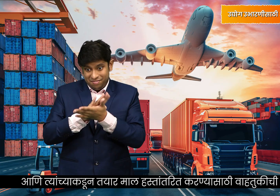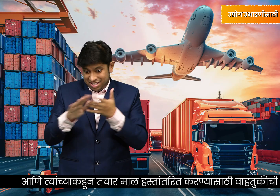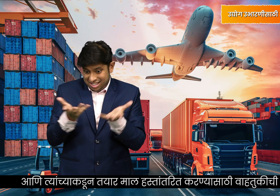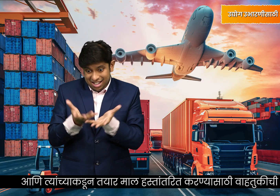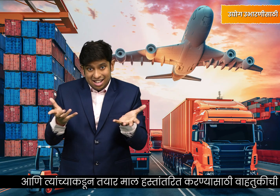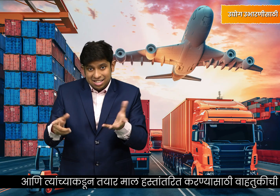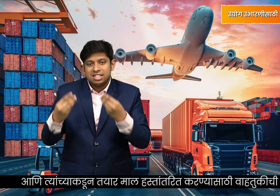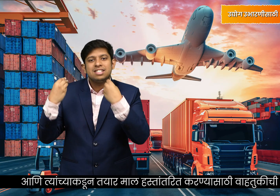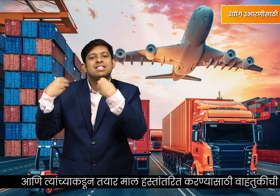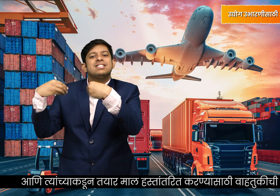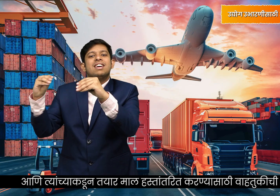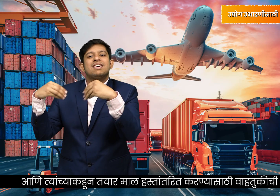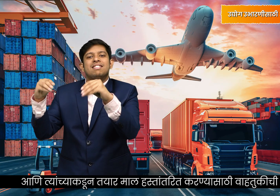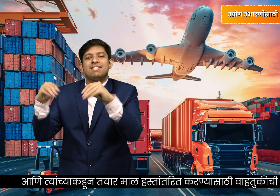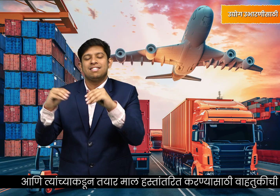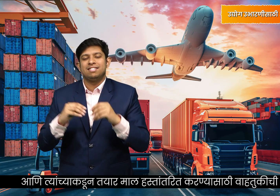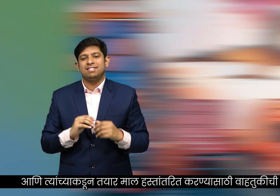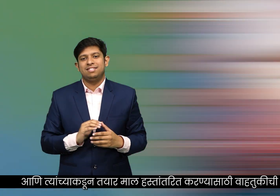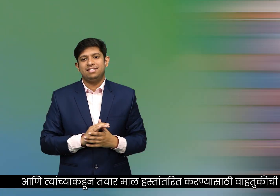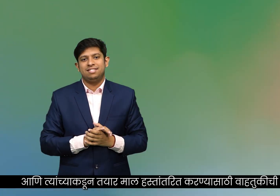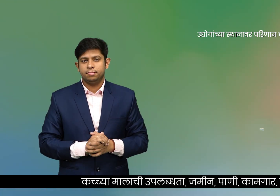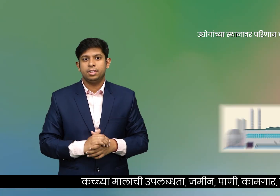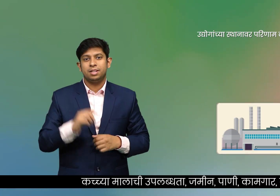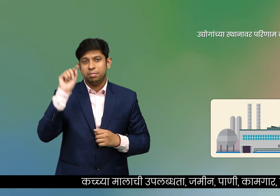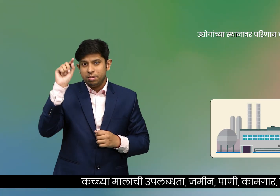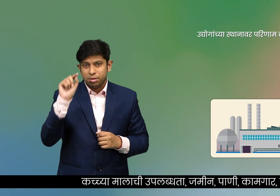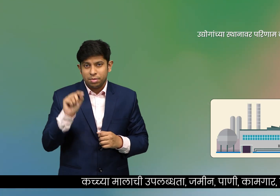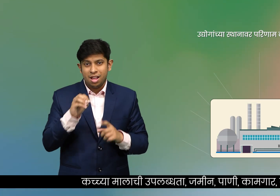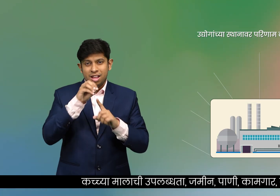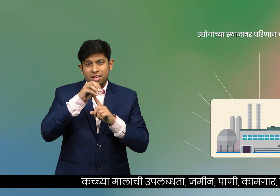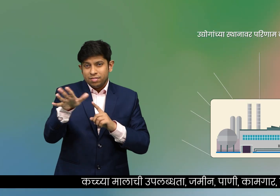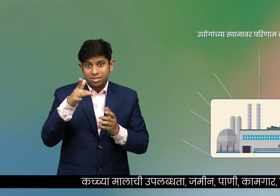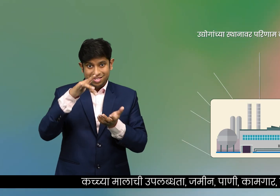करण्यासाठी वाहतुकीचा आवश्यकता असते. कच्च्या मालाची उपलब्धता,